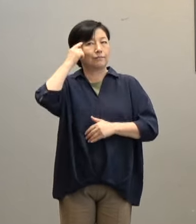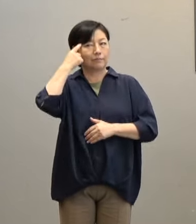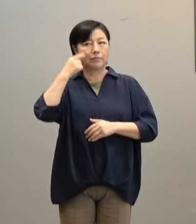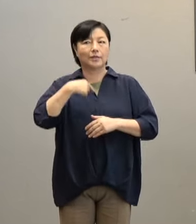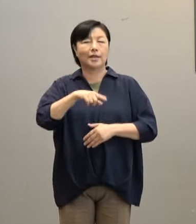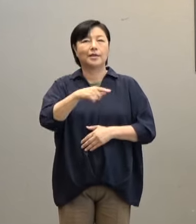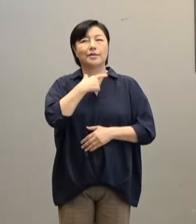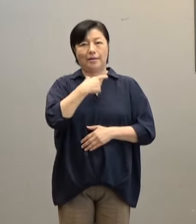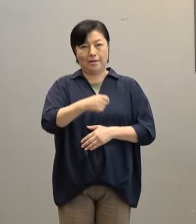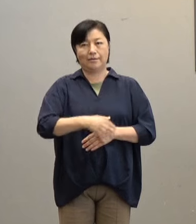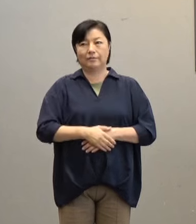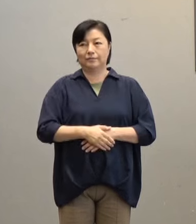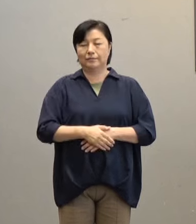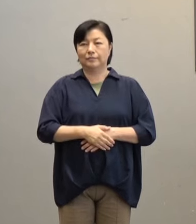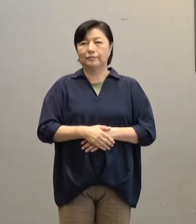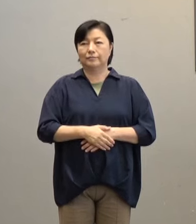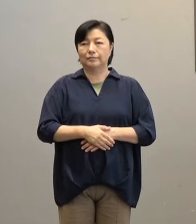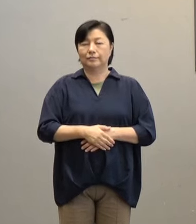います。以上でございます。